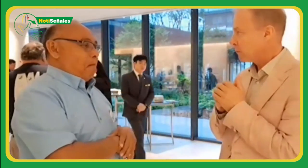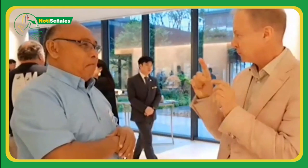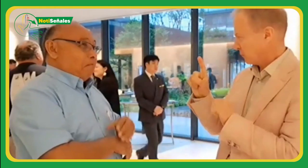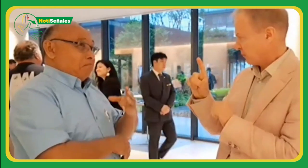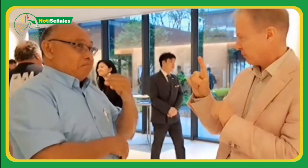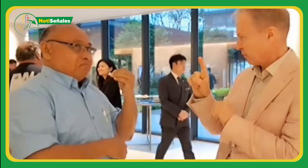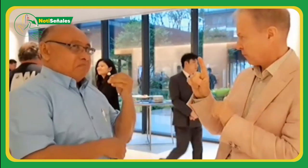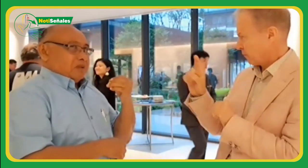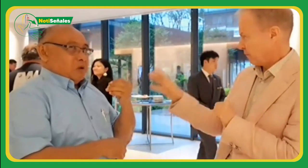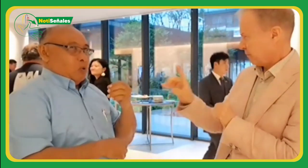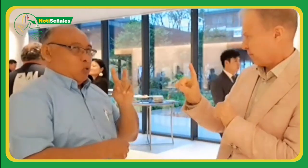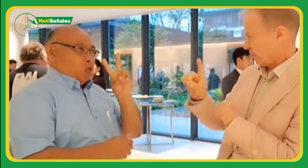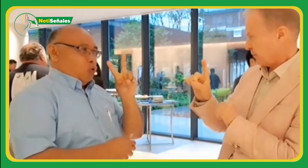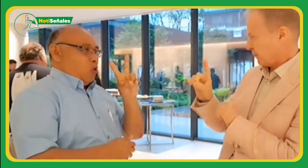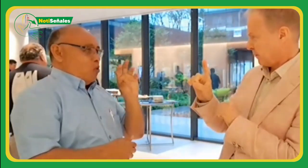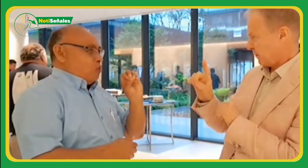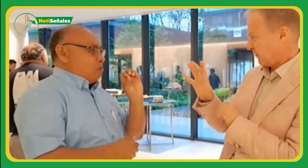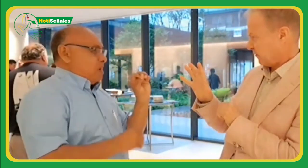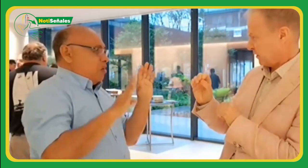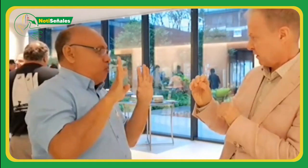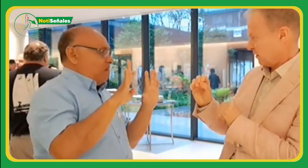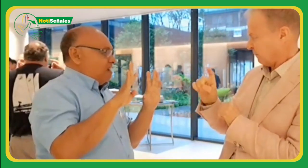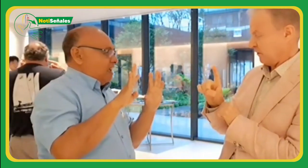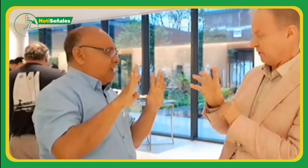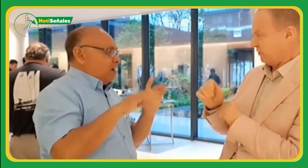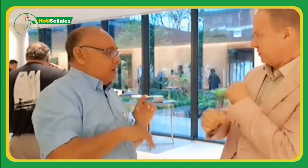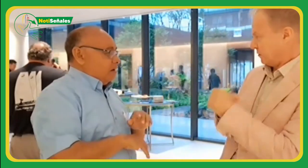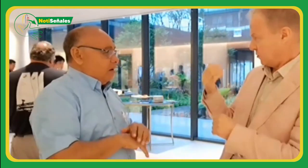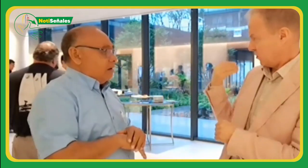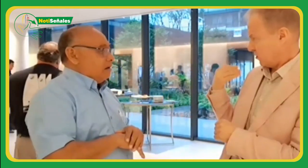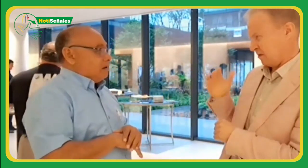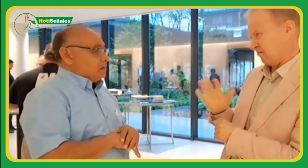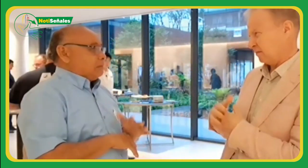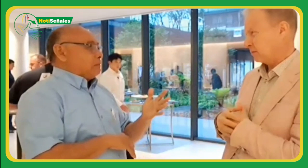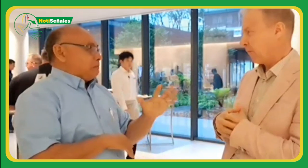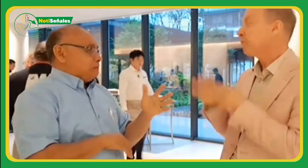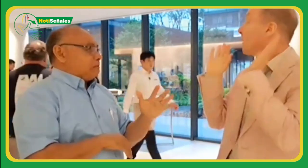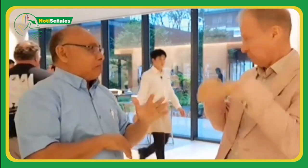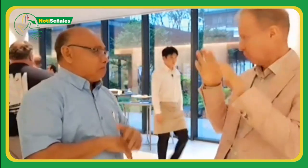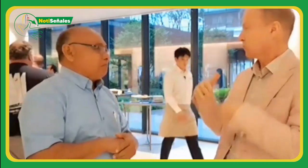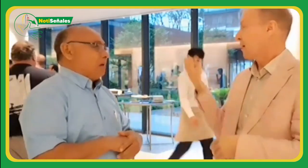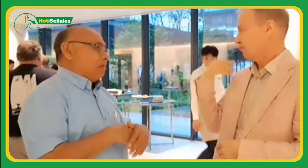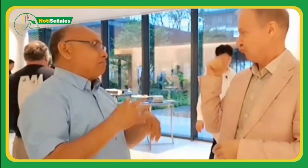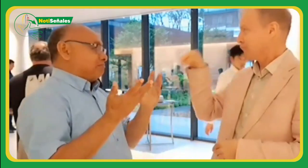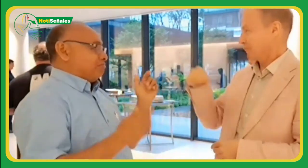se me olvidó en 2009 eso fue 15 años atrás más o menos Sí más o